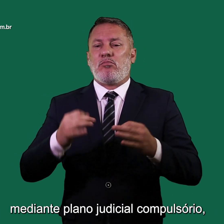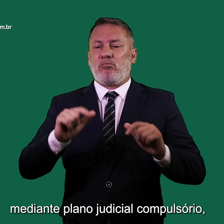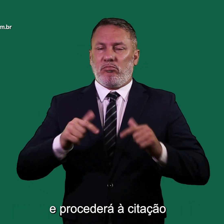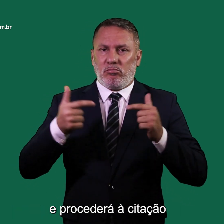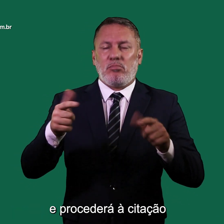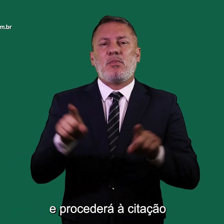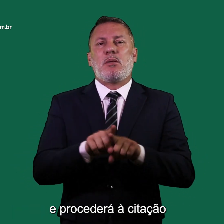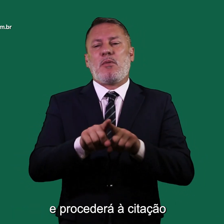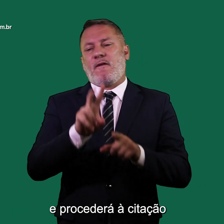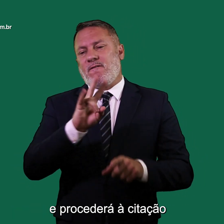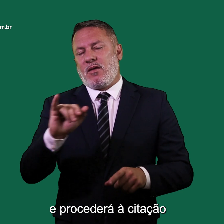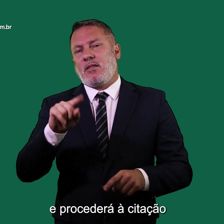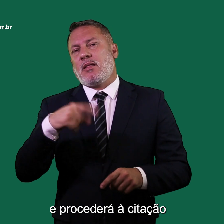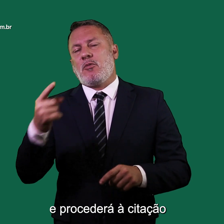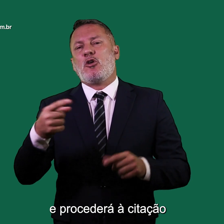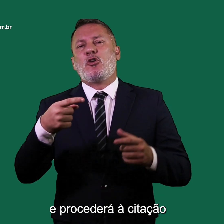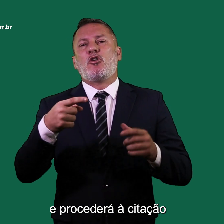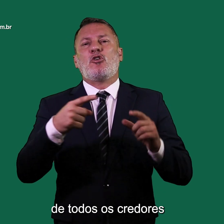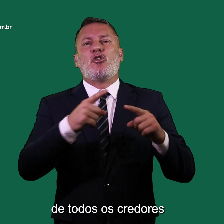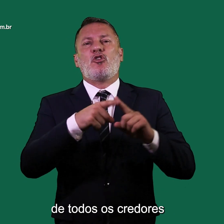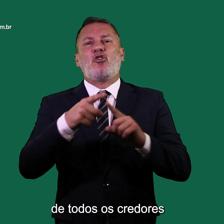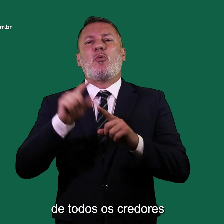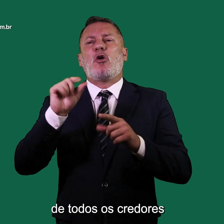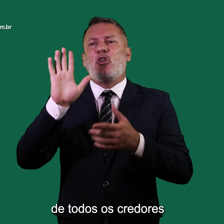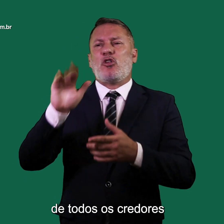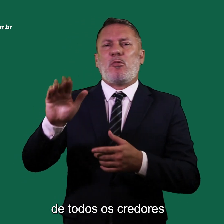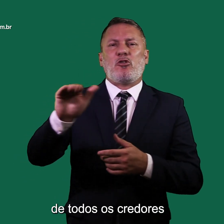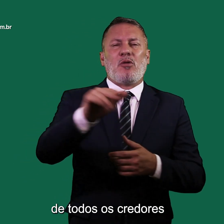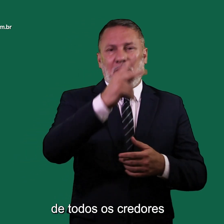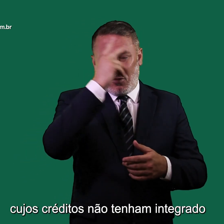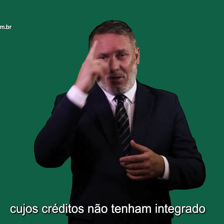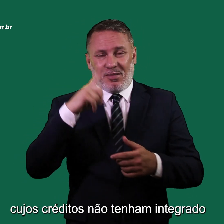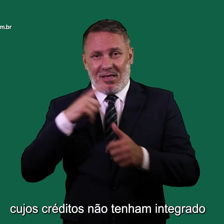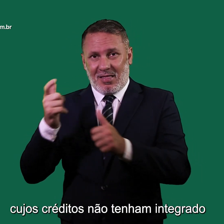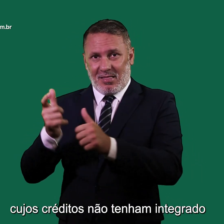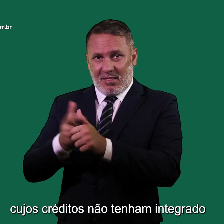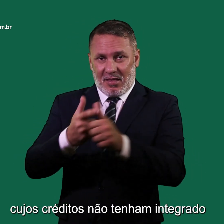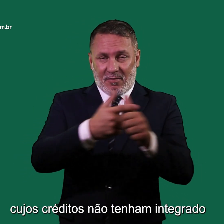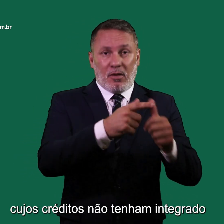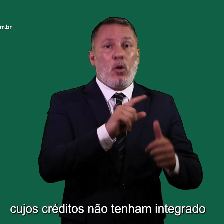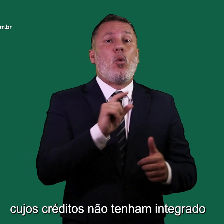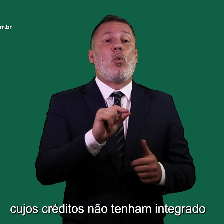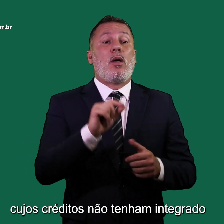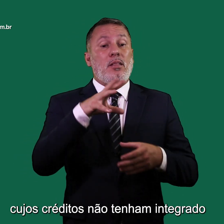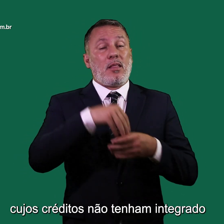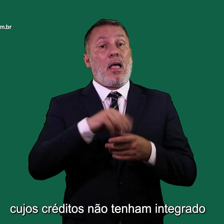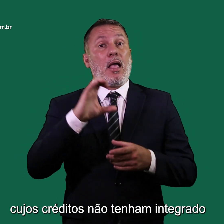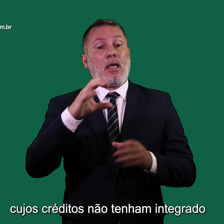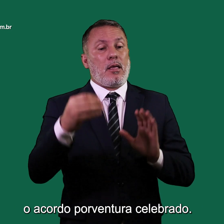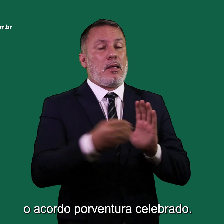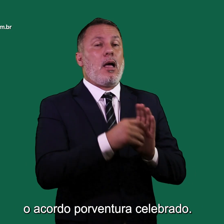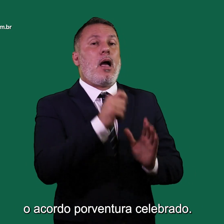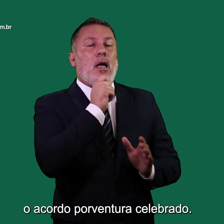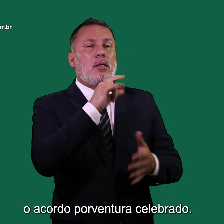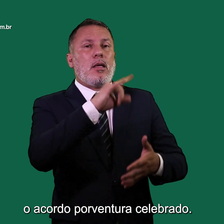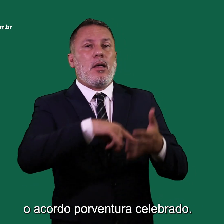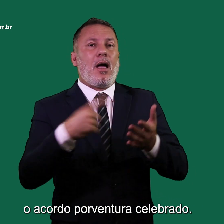e procederá à citação de todos os credores cujos créditos não tenham integrado o acordo